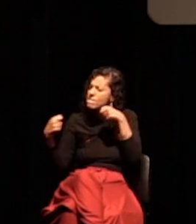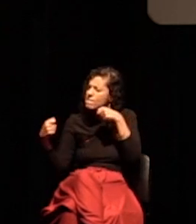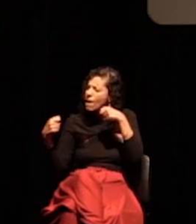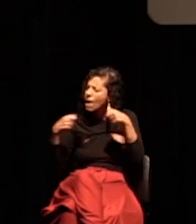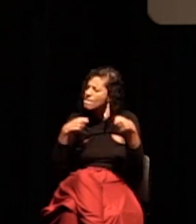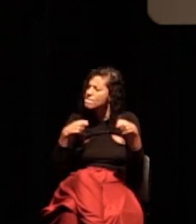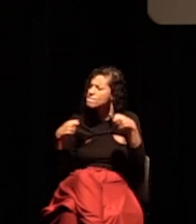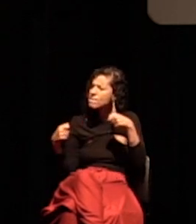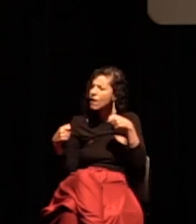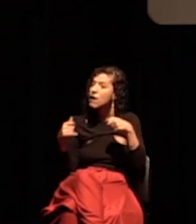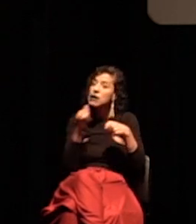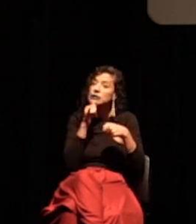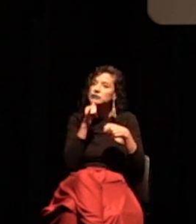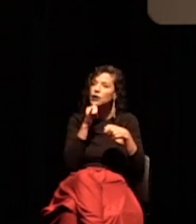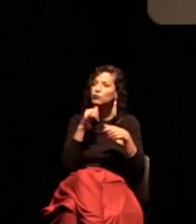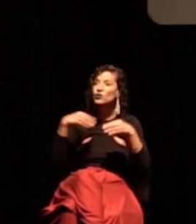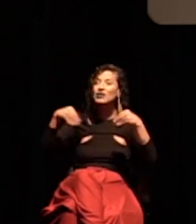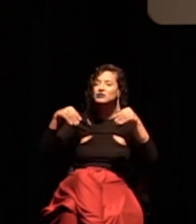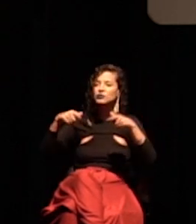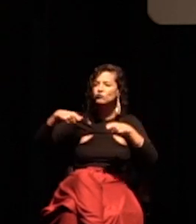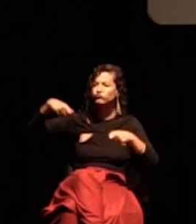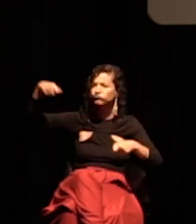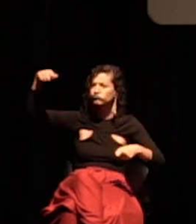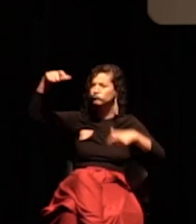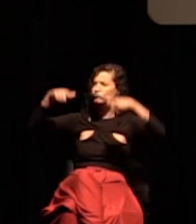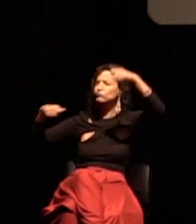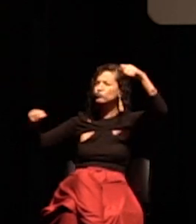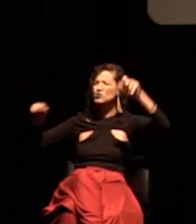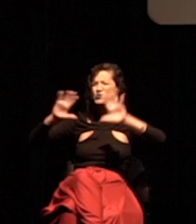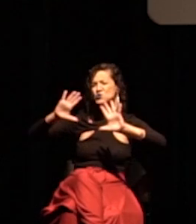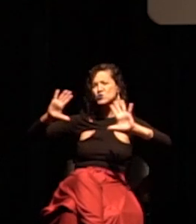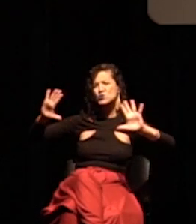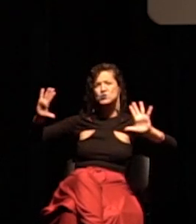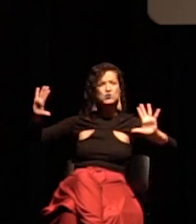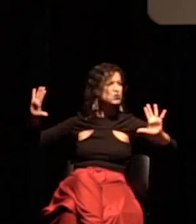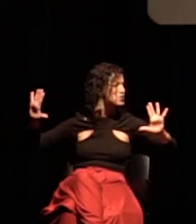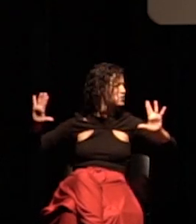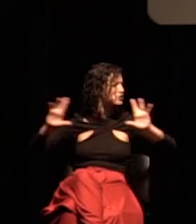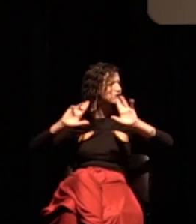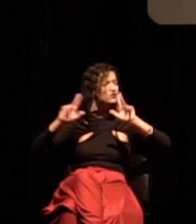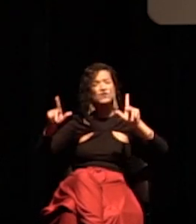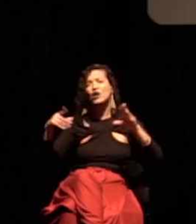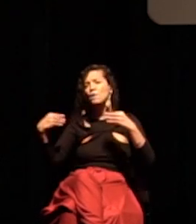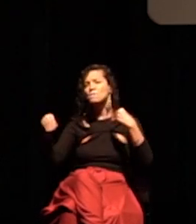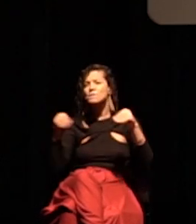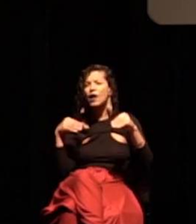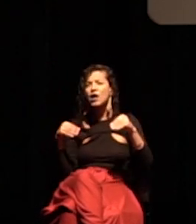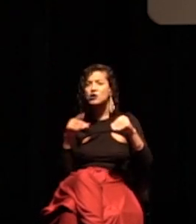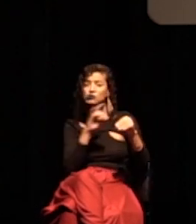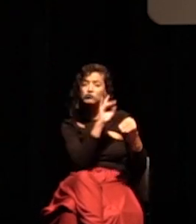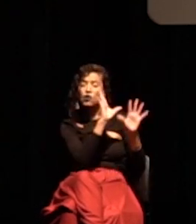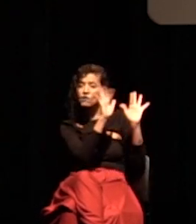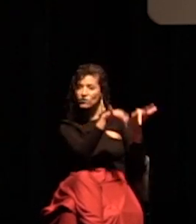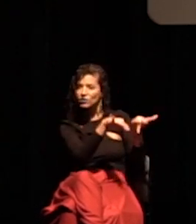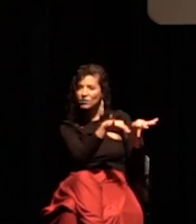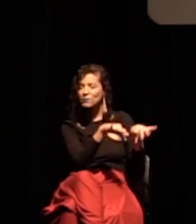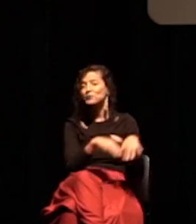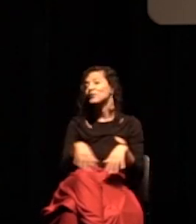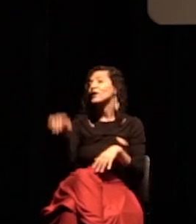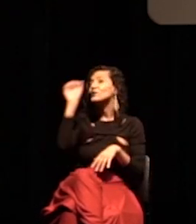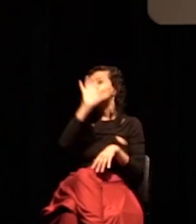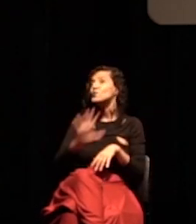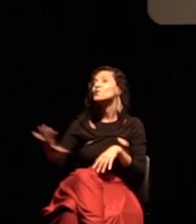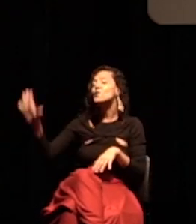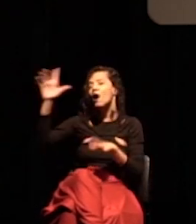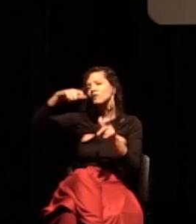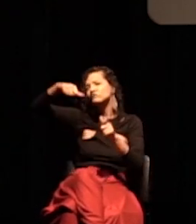paredes num canto, mudou tudo em relação à presença de um fato plástico, deixa eu só terminar, no ar. Então,